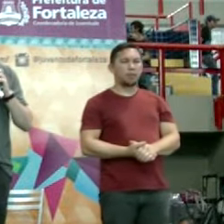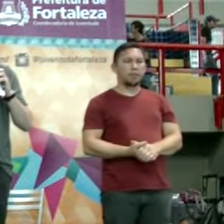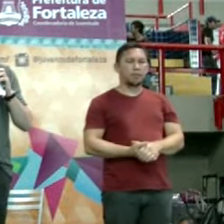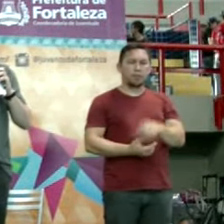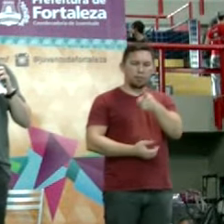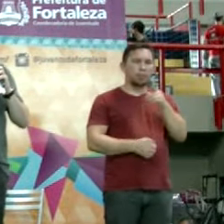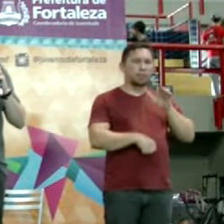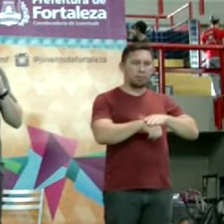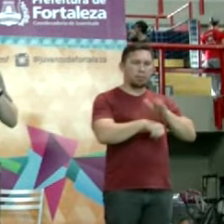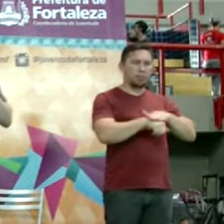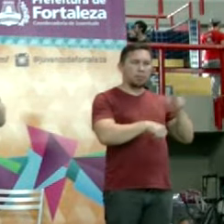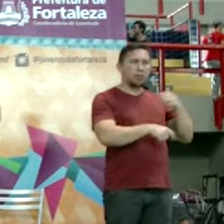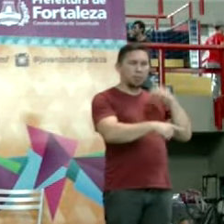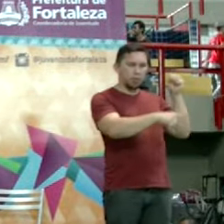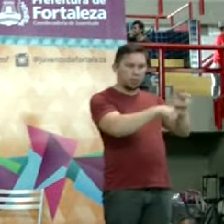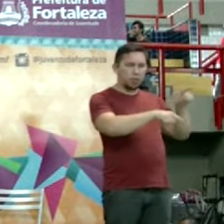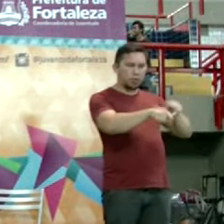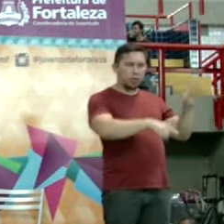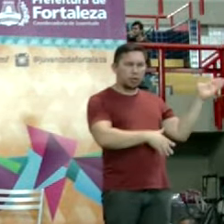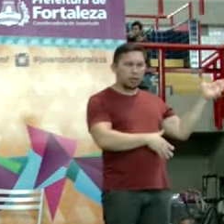Posso contratar ele para trabalhar?